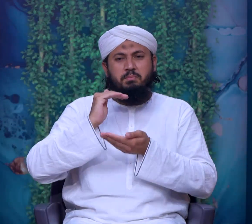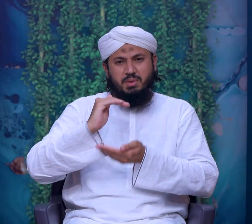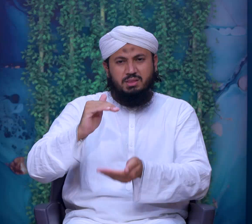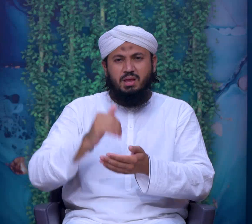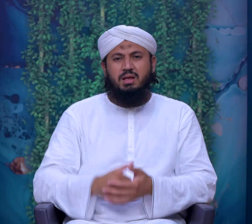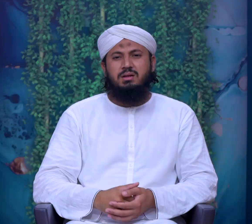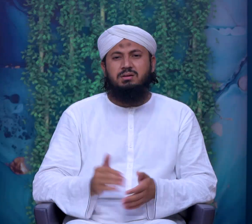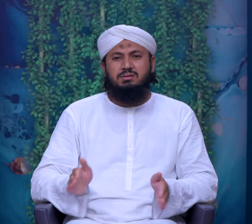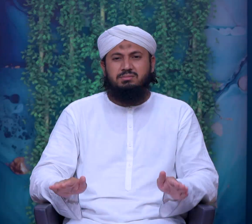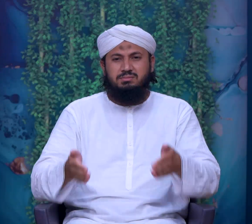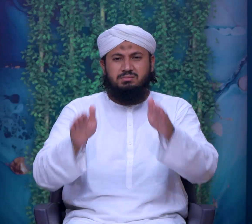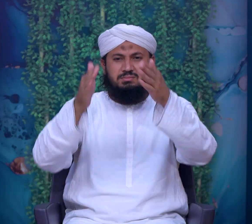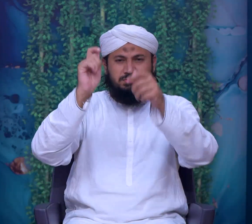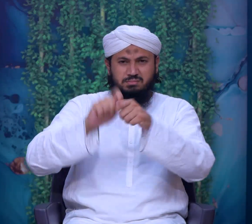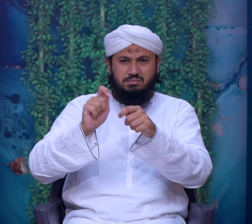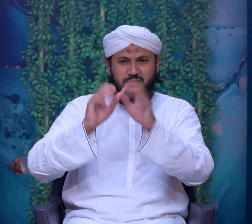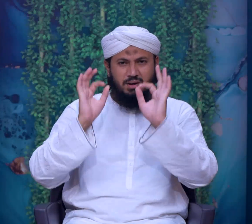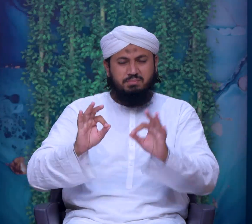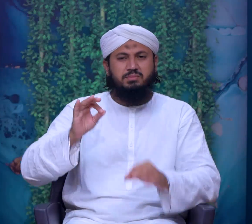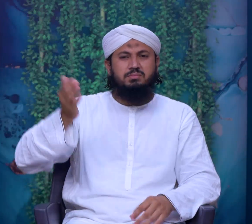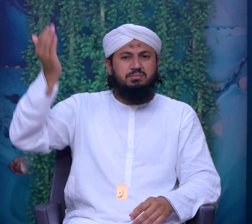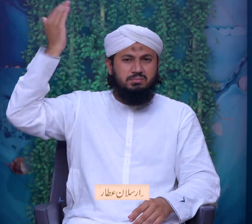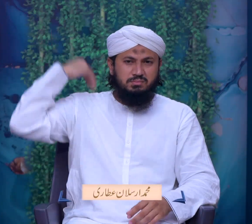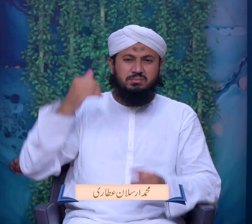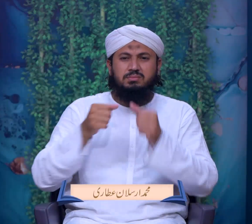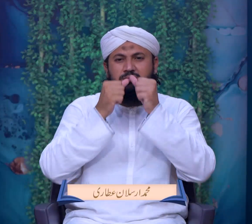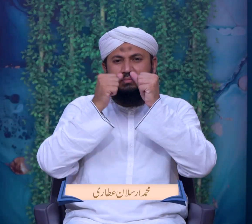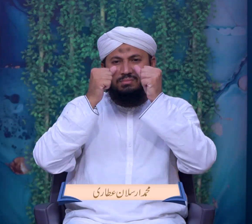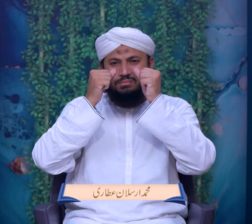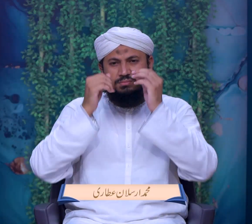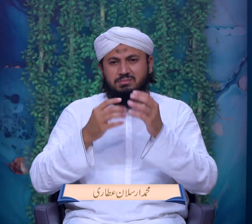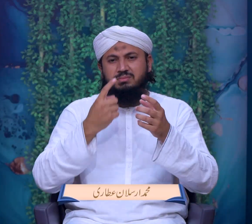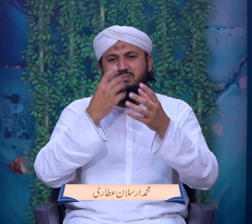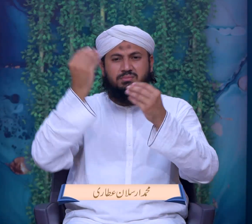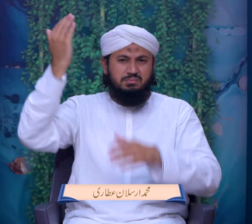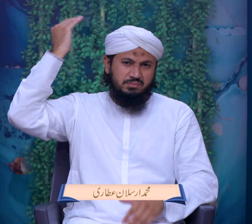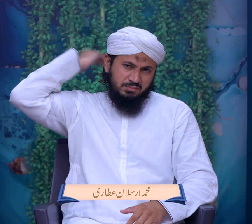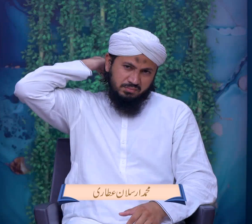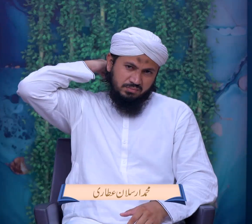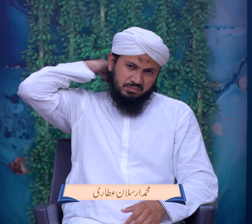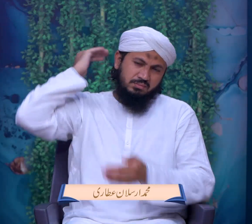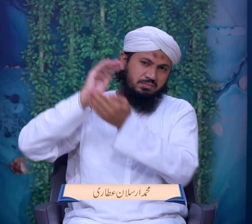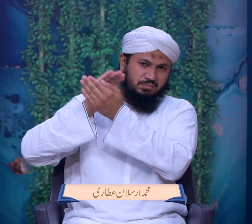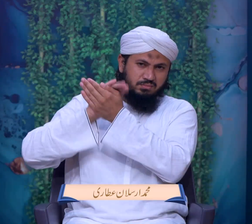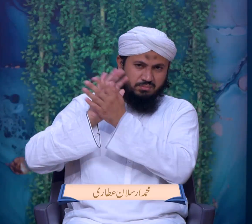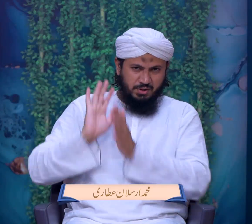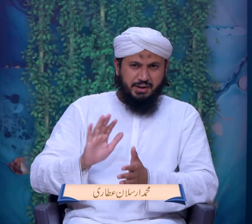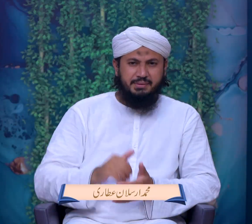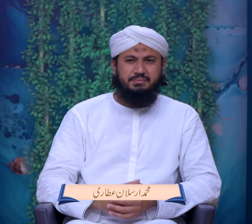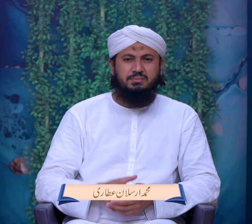علیہ الصلوۃ والسلام کو پیدا فرمایا تو وہ نور ان کی پشت مبارک میں رکھا، پھر وہ مبارک نور ہمیشہ طیب و طاہر اور برتر و